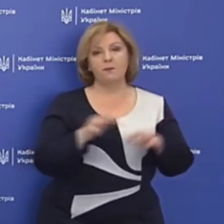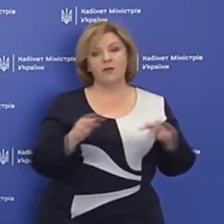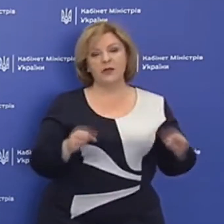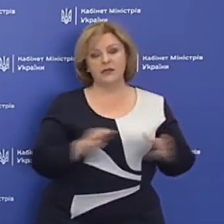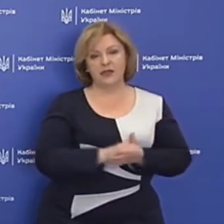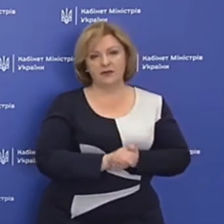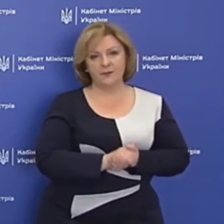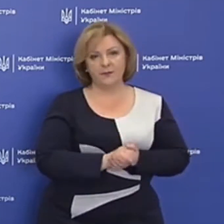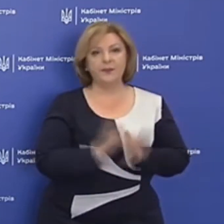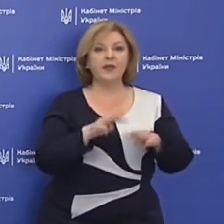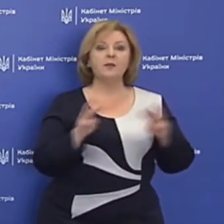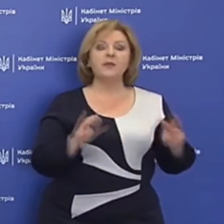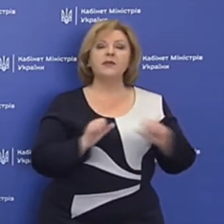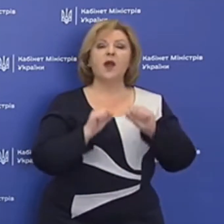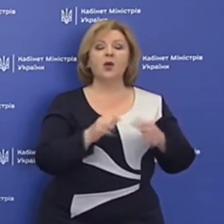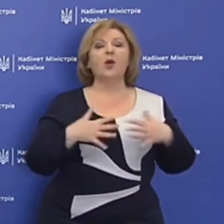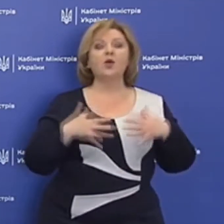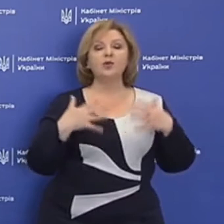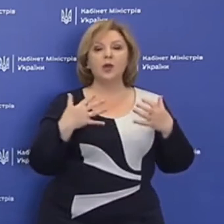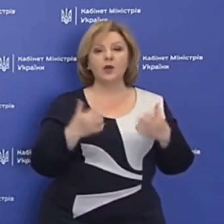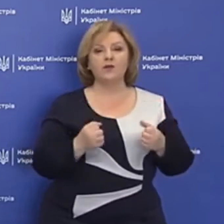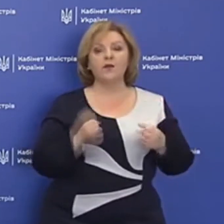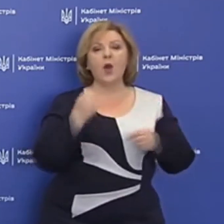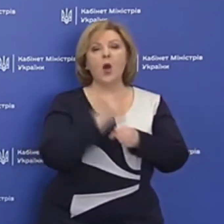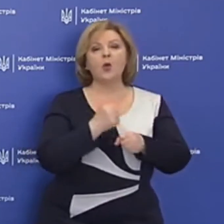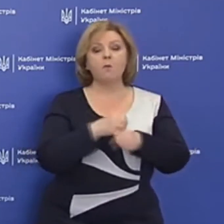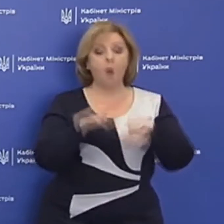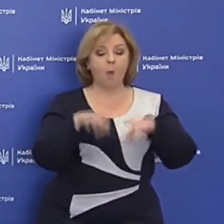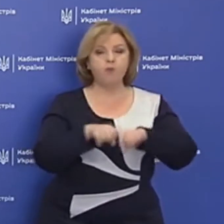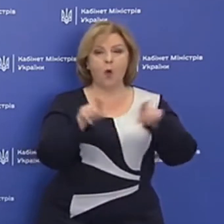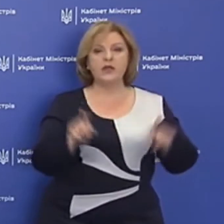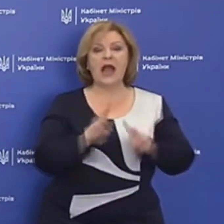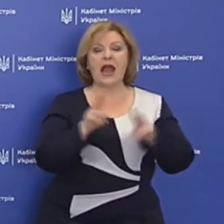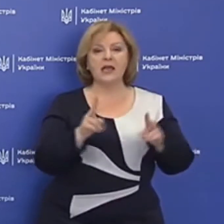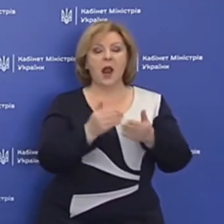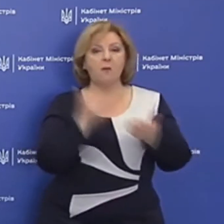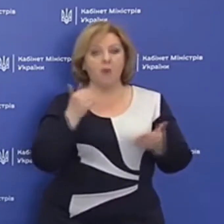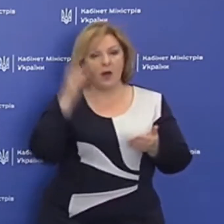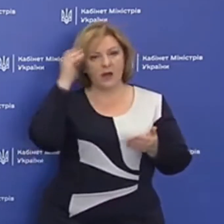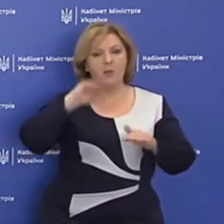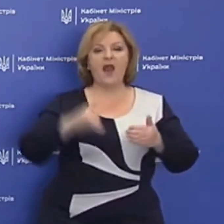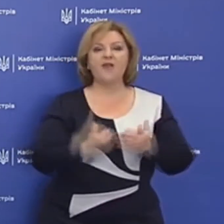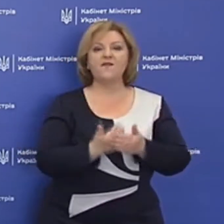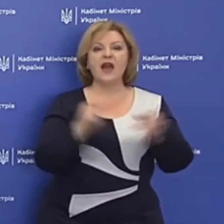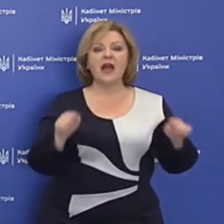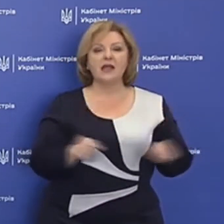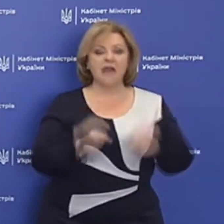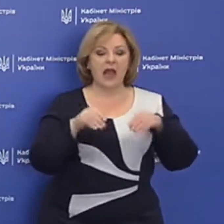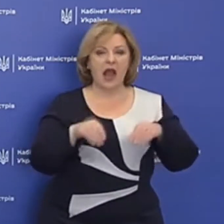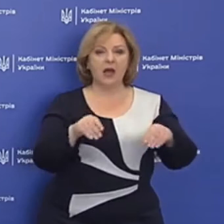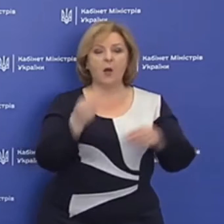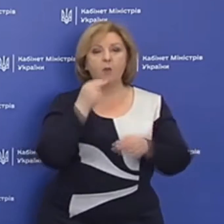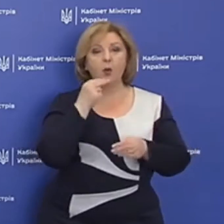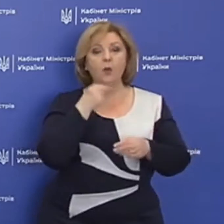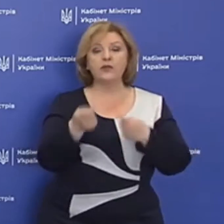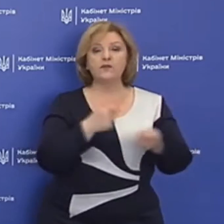міністерства. Міністерство охорони здоров'я розробило постанову, яка передбачає відновлення агропродовольчих ринків.